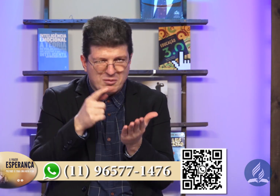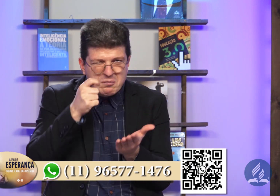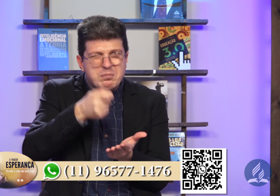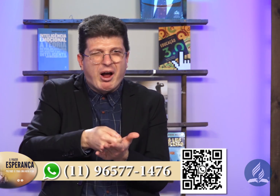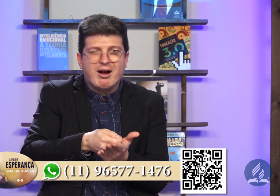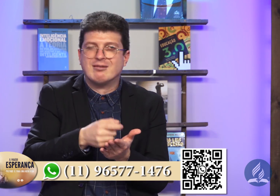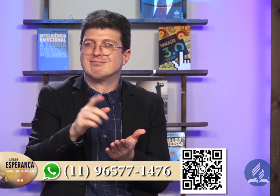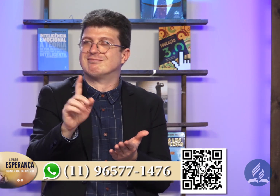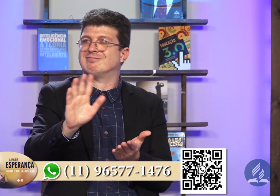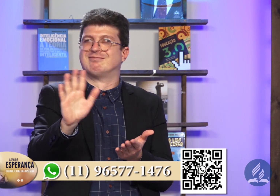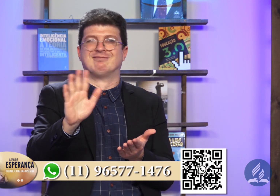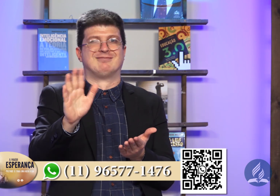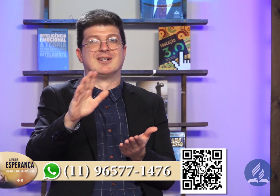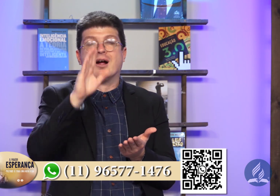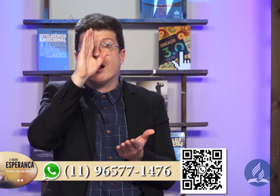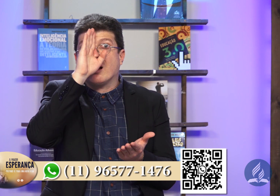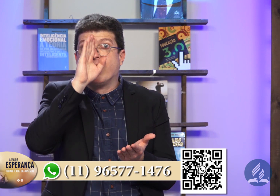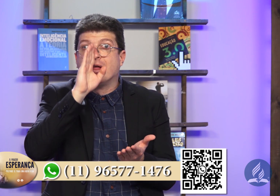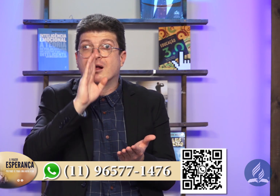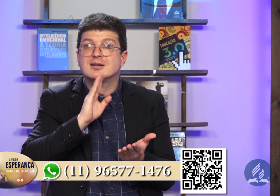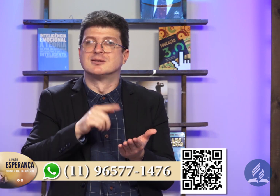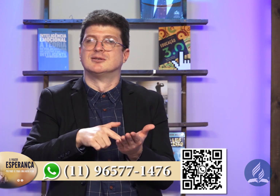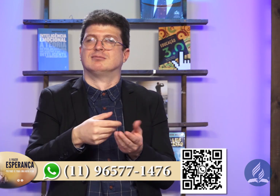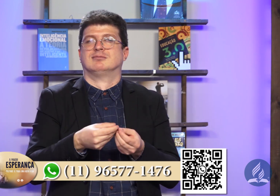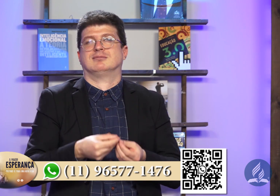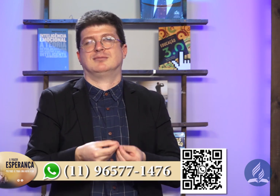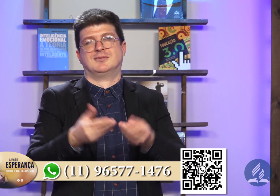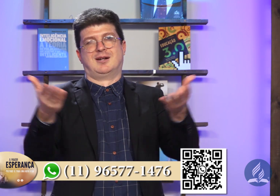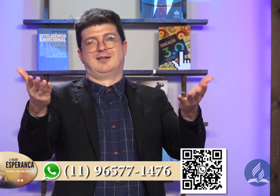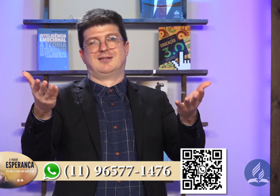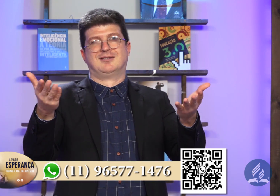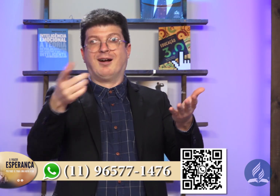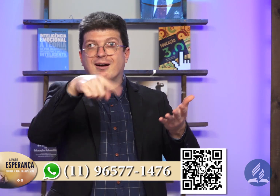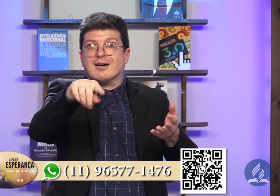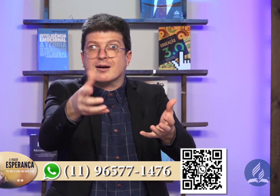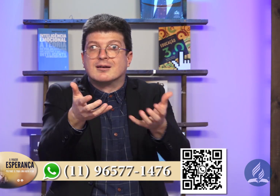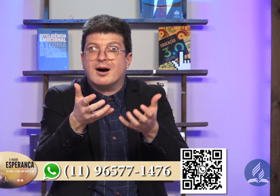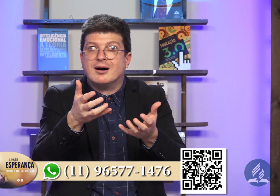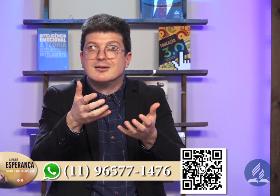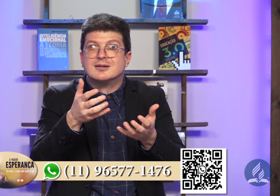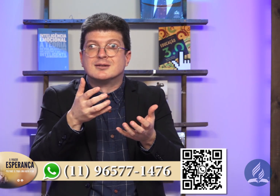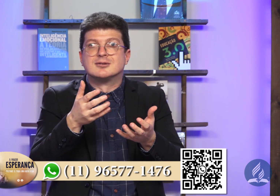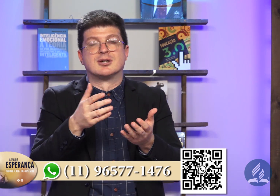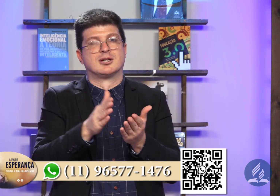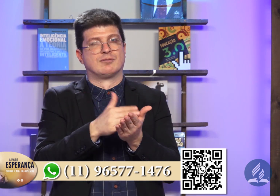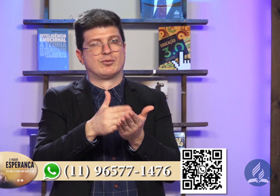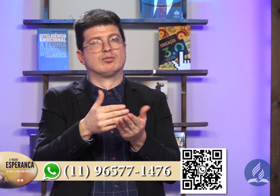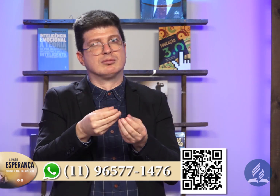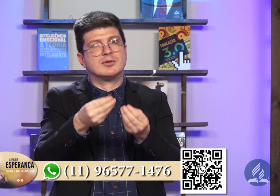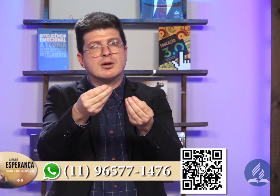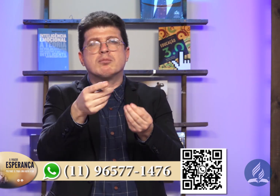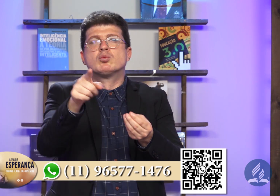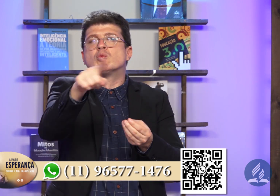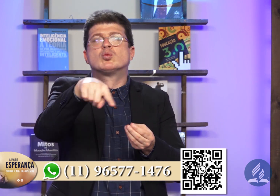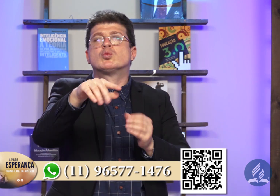Precisa pagar algum livro? Não, esse livro é de graça. Você pode mandar mensagem para a gente.